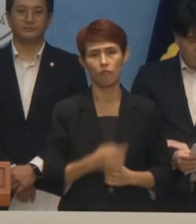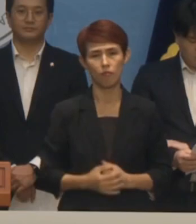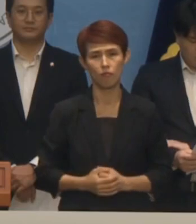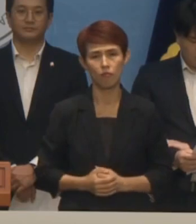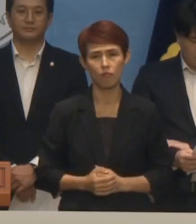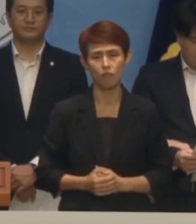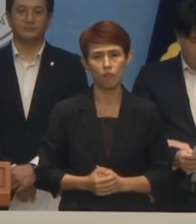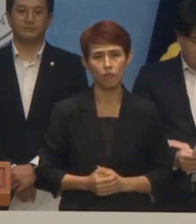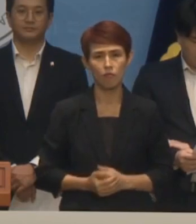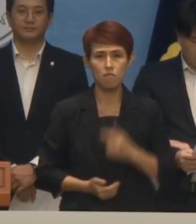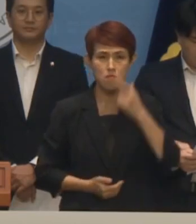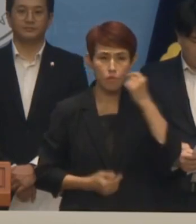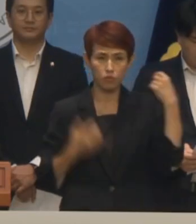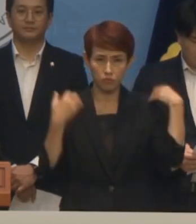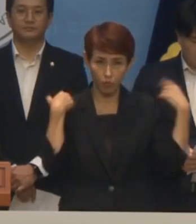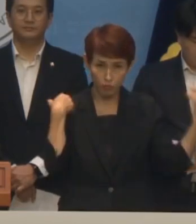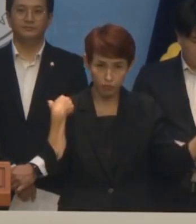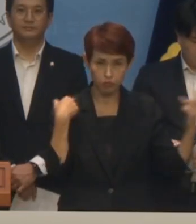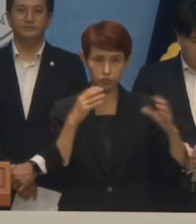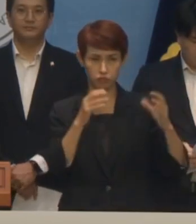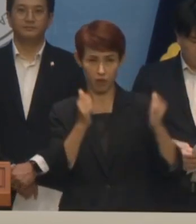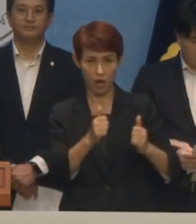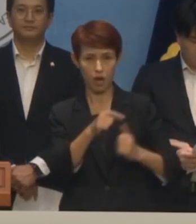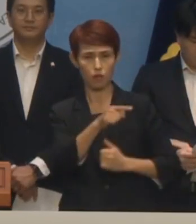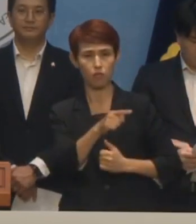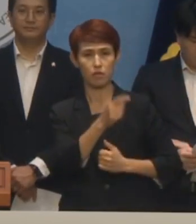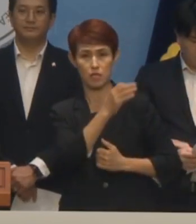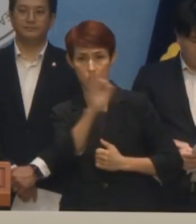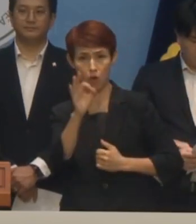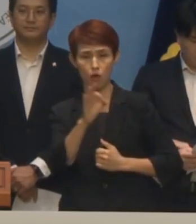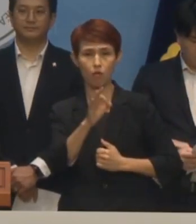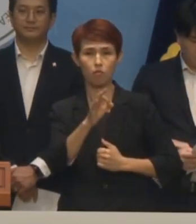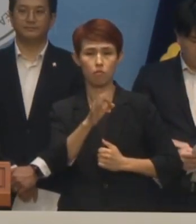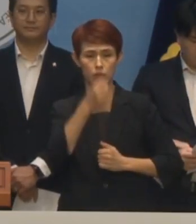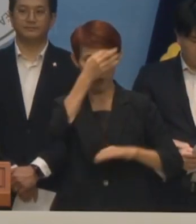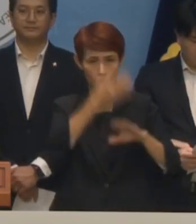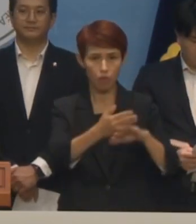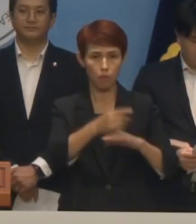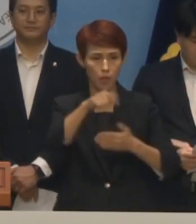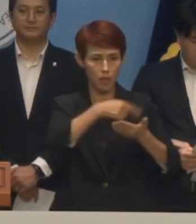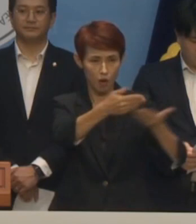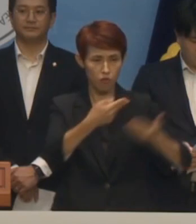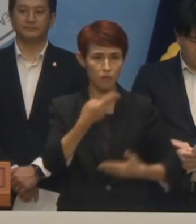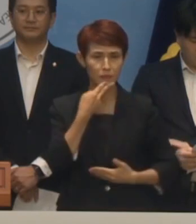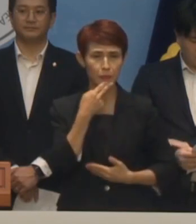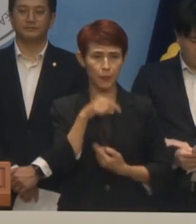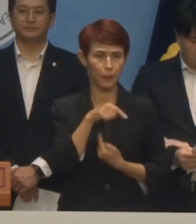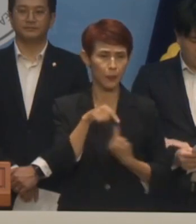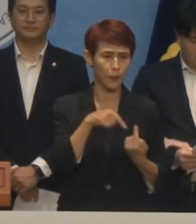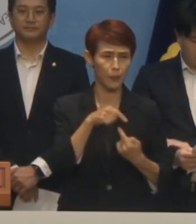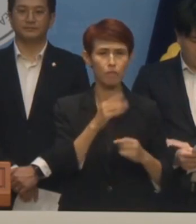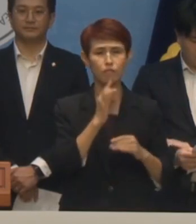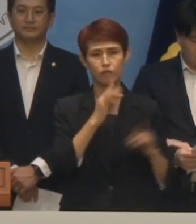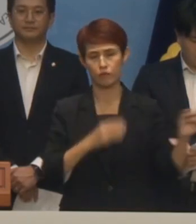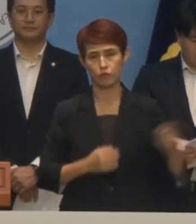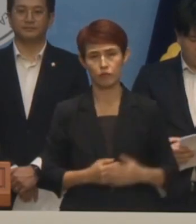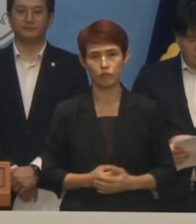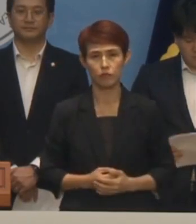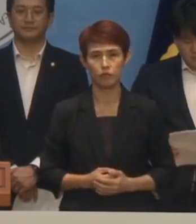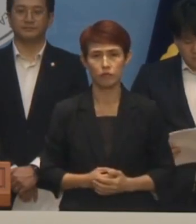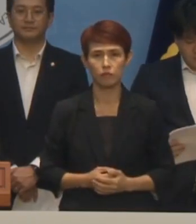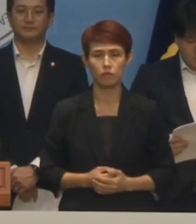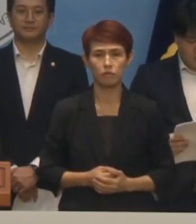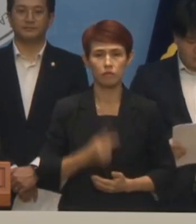있습니다. 일본 정부 혹은 국회의 인정도, 사과도, 배상도 없이 책임 회피를 할 뿐입니다. 정부에